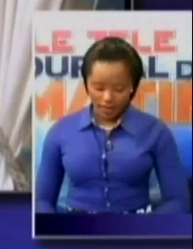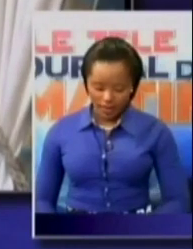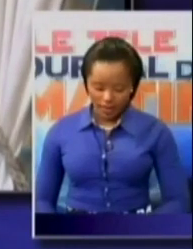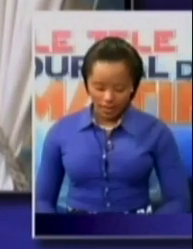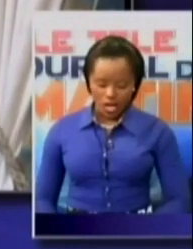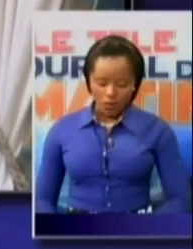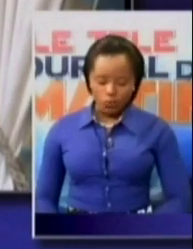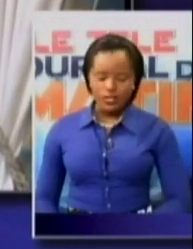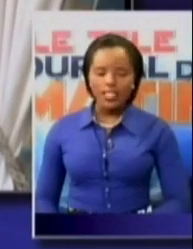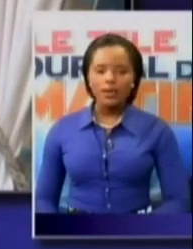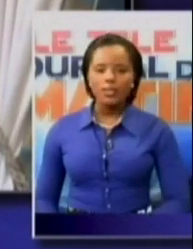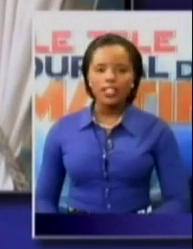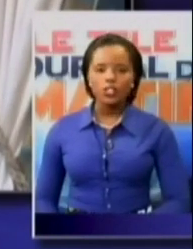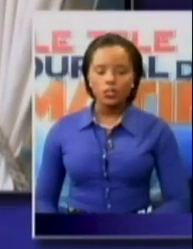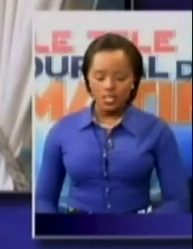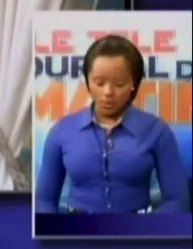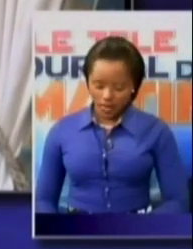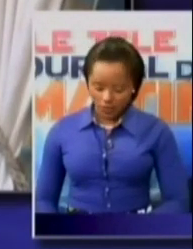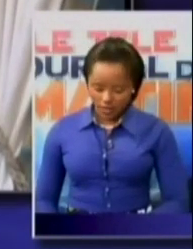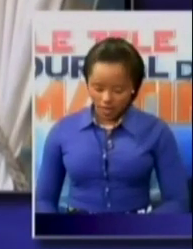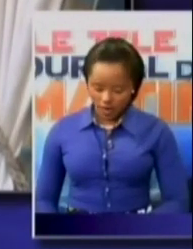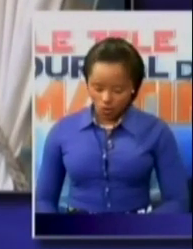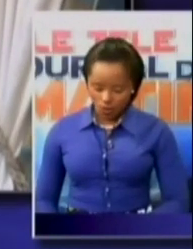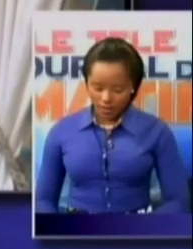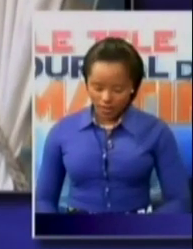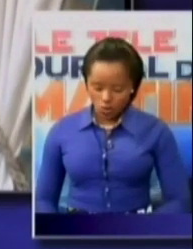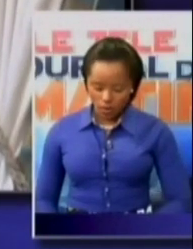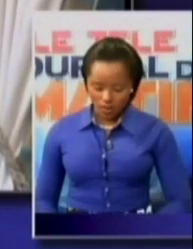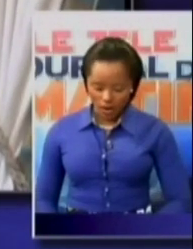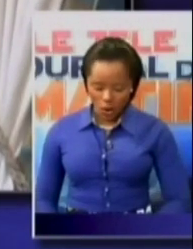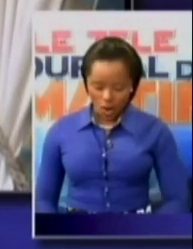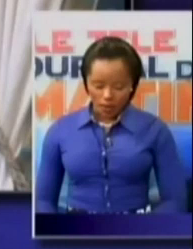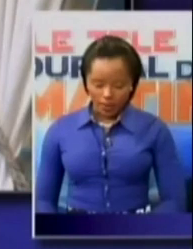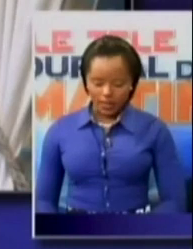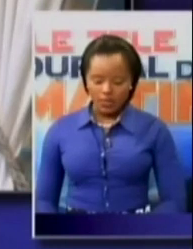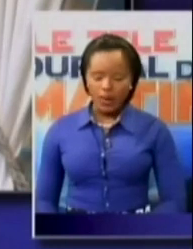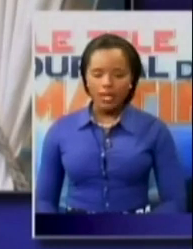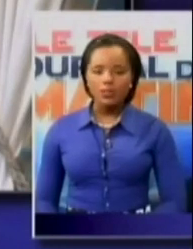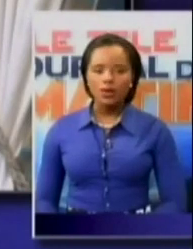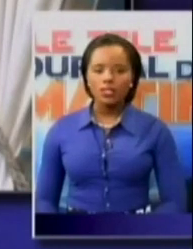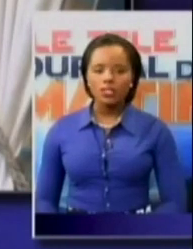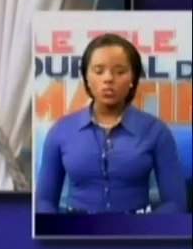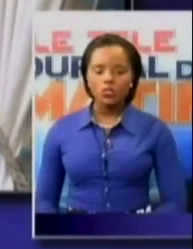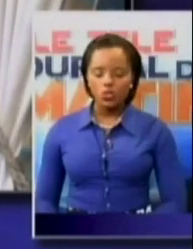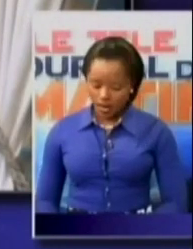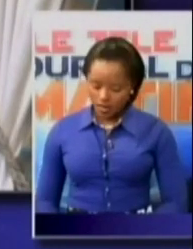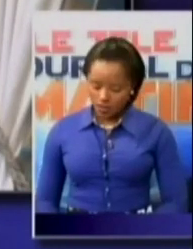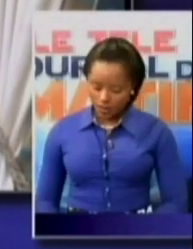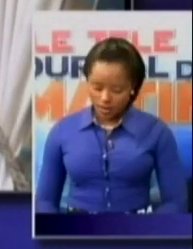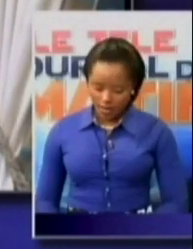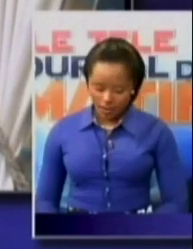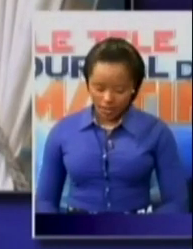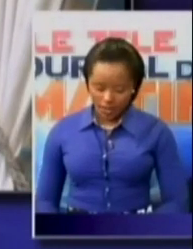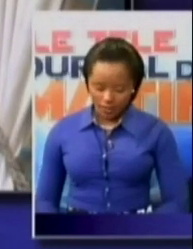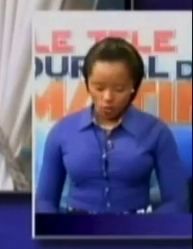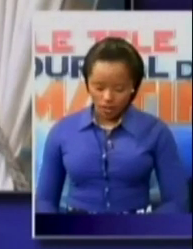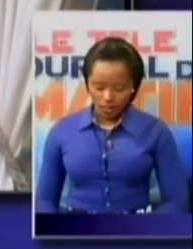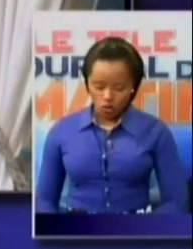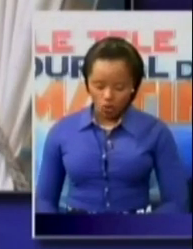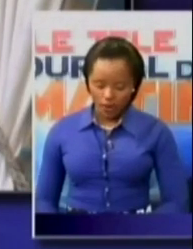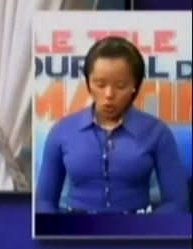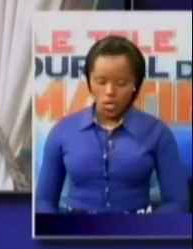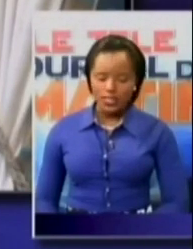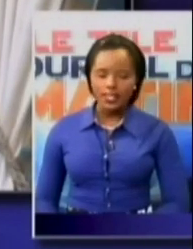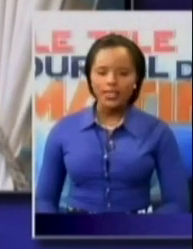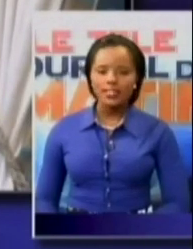climat dans l'idée pour célébrer deuxième anniversaire à COP Paris sous climat. Principal absent dans sommet ça, c'est président américain Donald